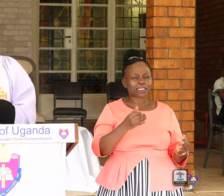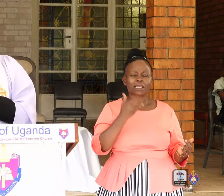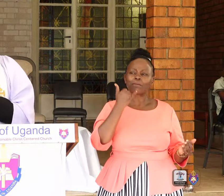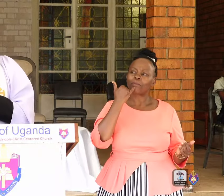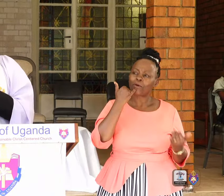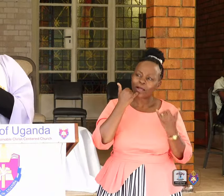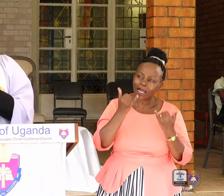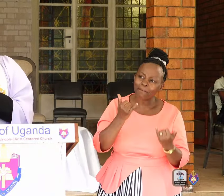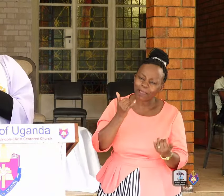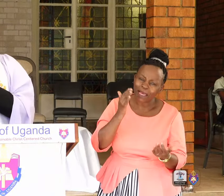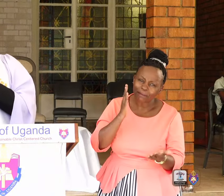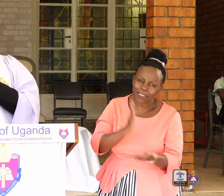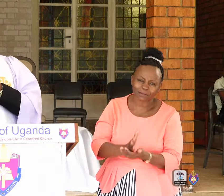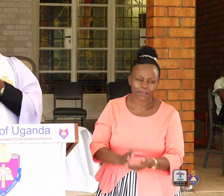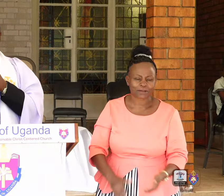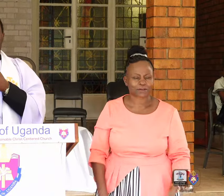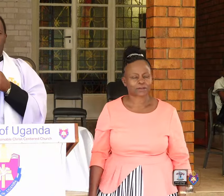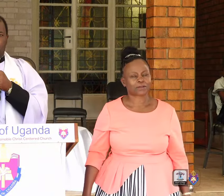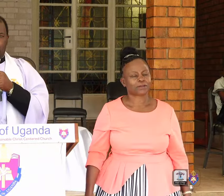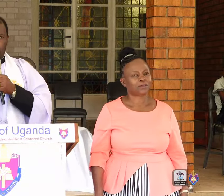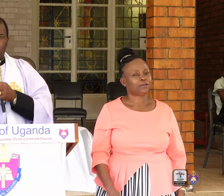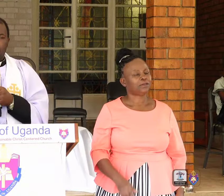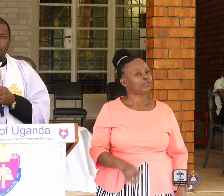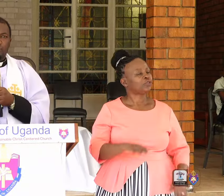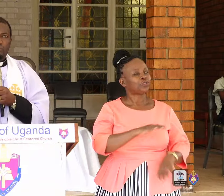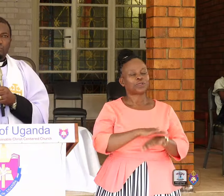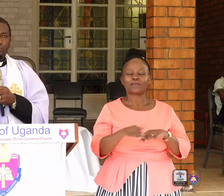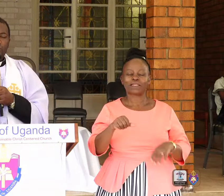amaki amazima togenda kwejjusa